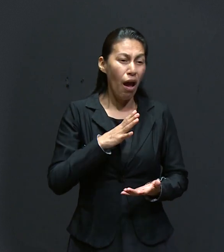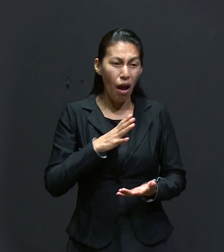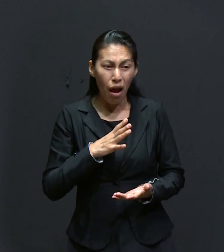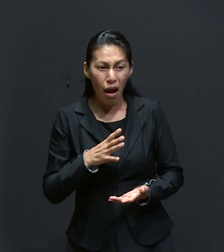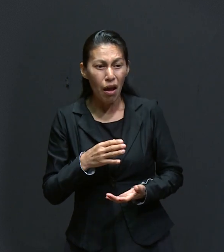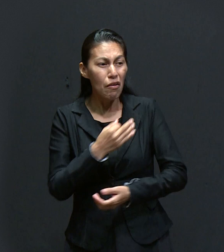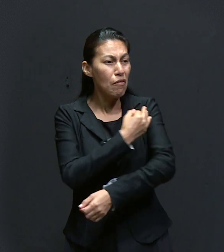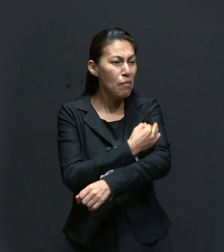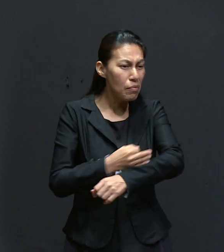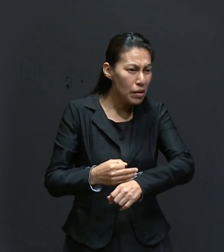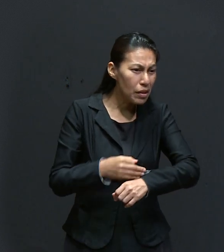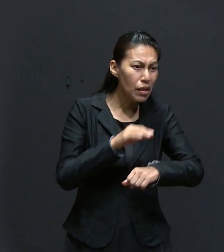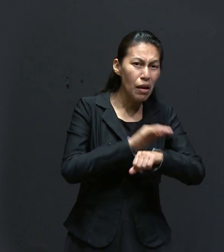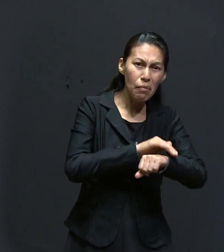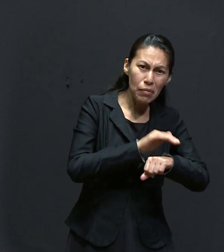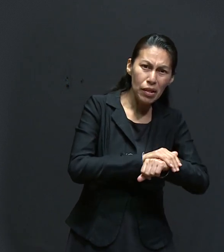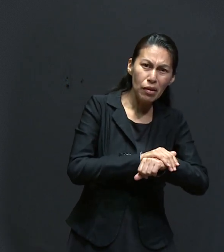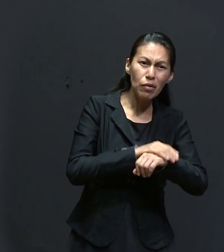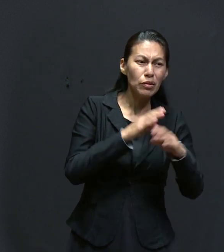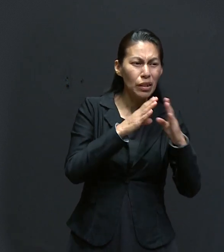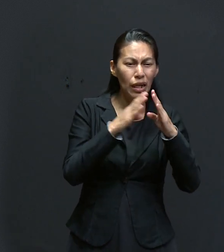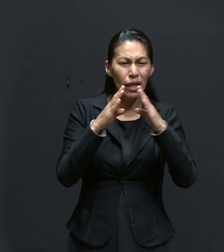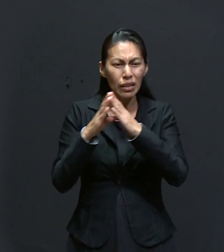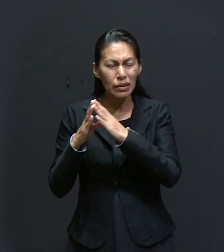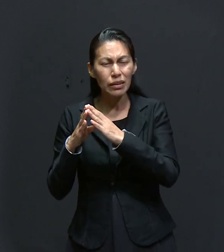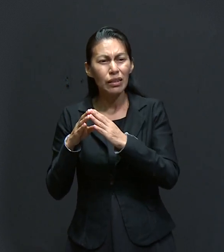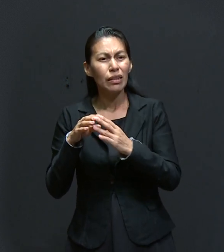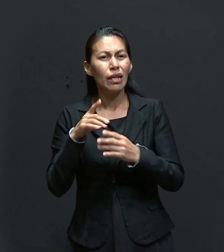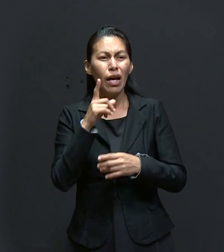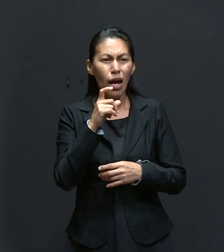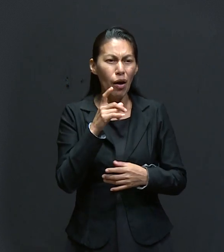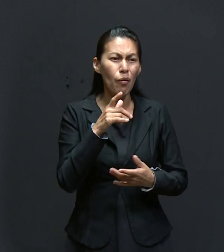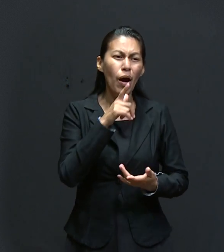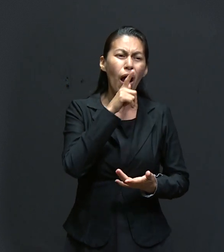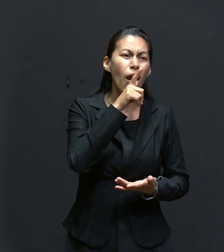donde vivir agua luz